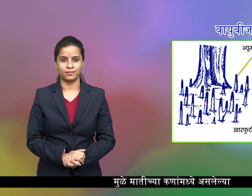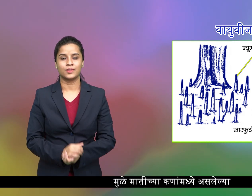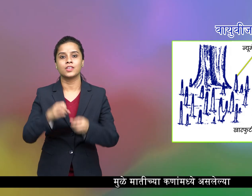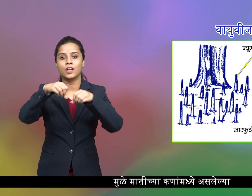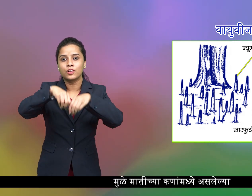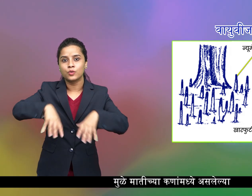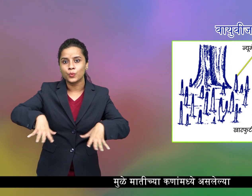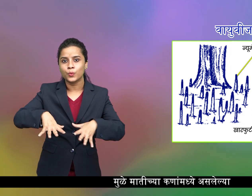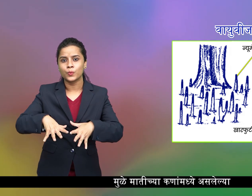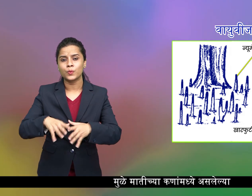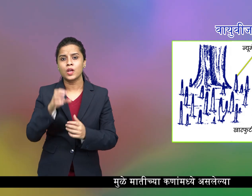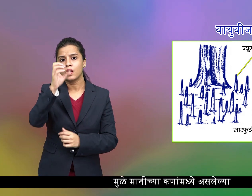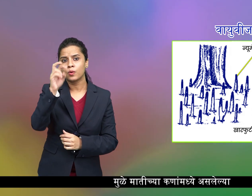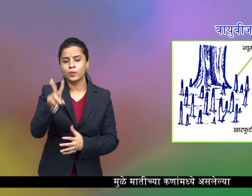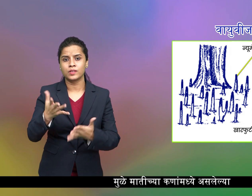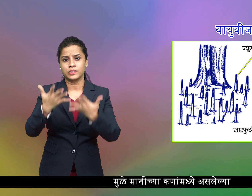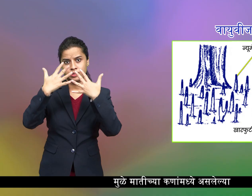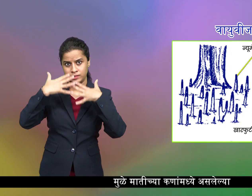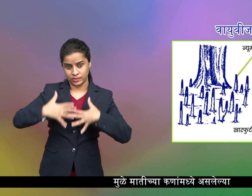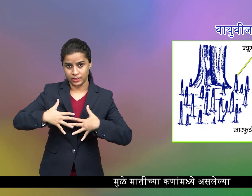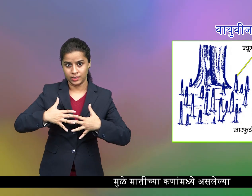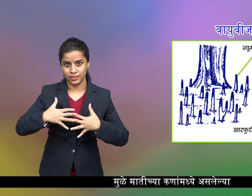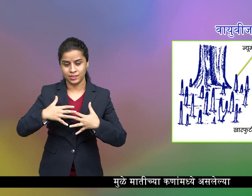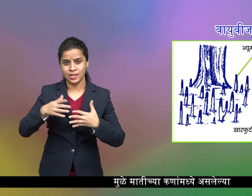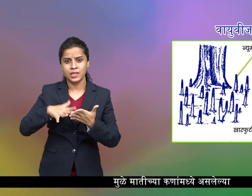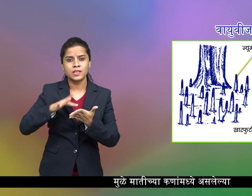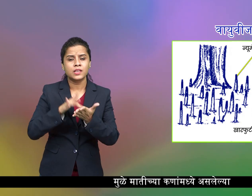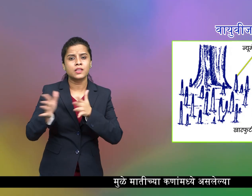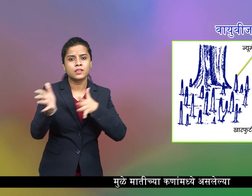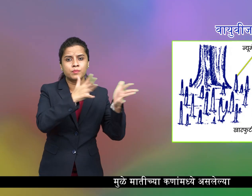मुळे मातीच्या कणांमध्ये असलेल्या